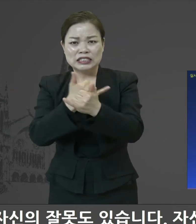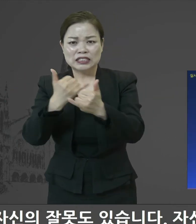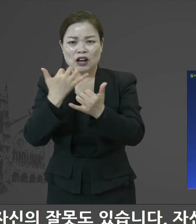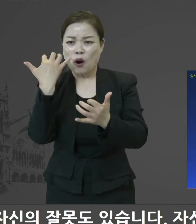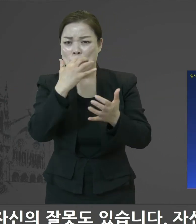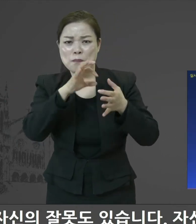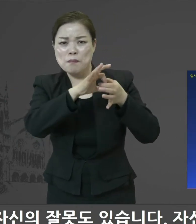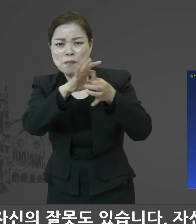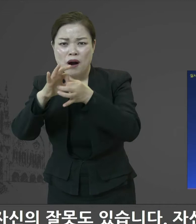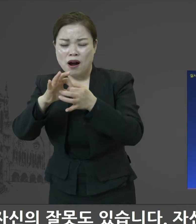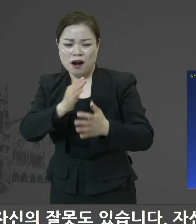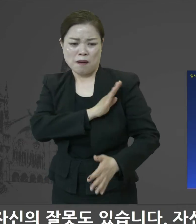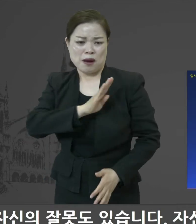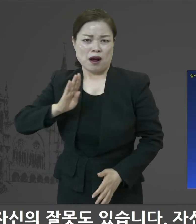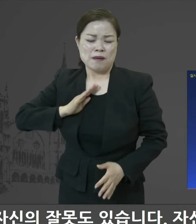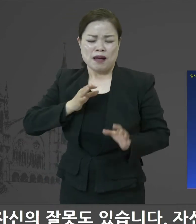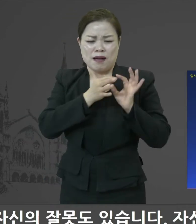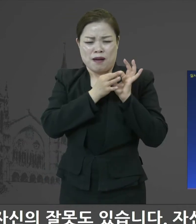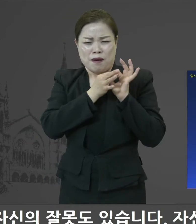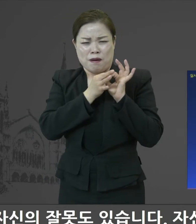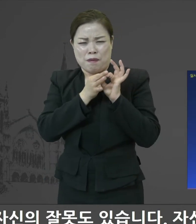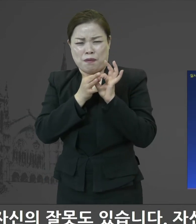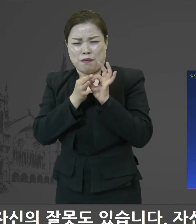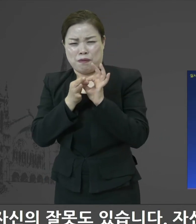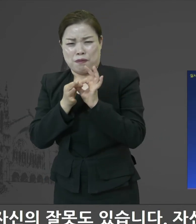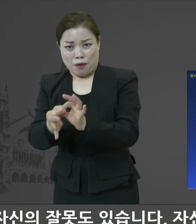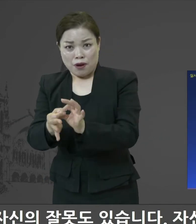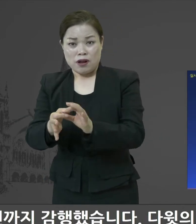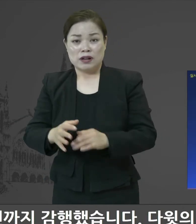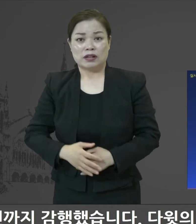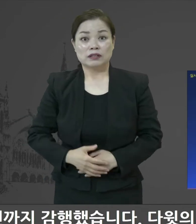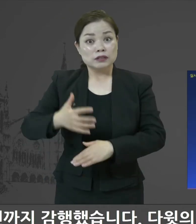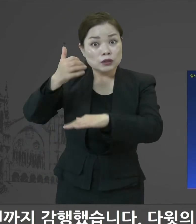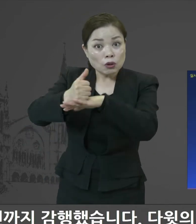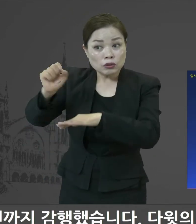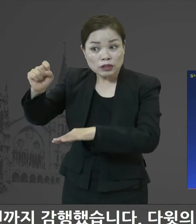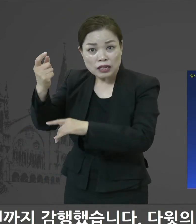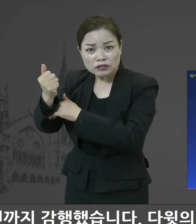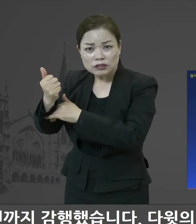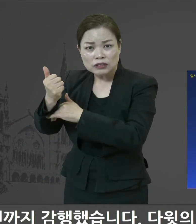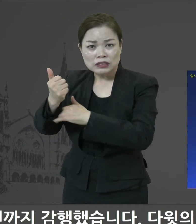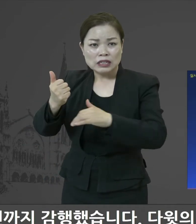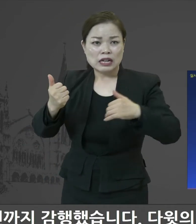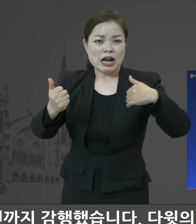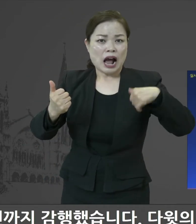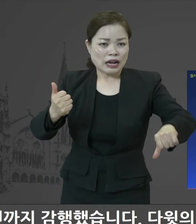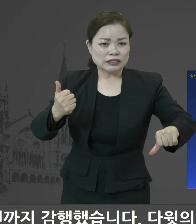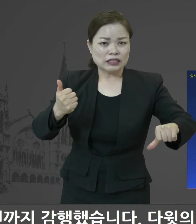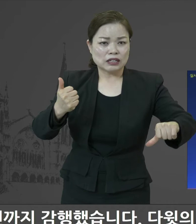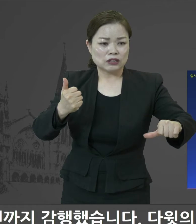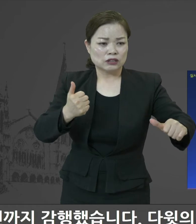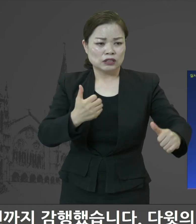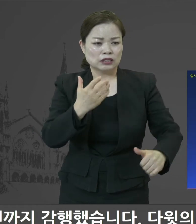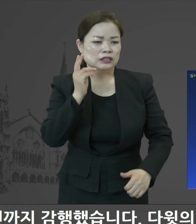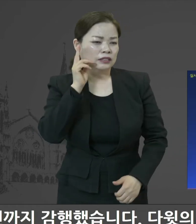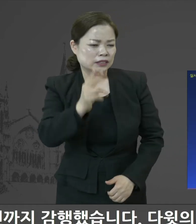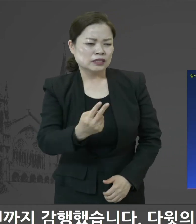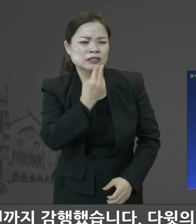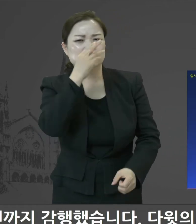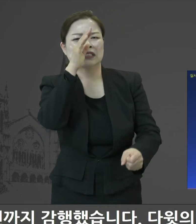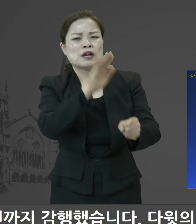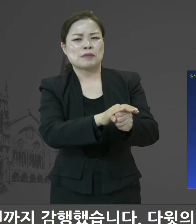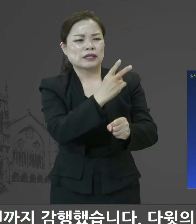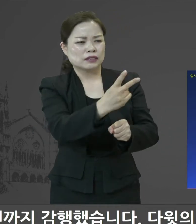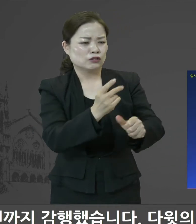내란의 소용돌이를 그치지 않았습니다. 그 결과 다윗은 아들들의 처참한 죽음을 보았고